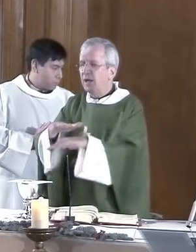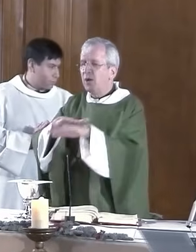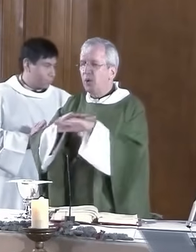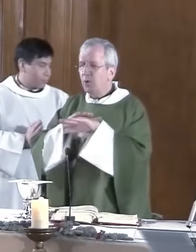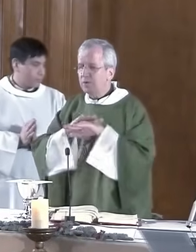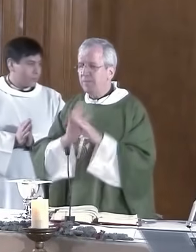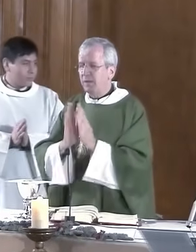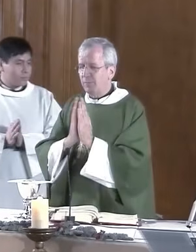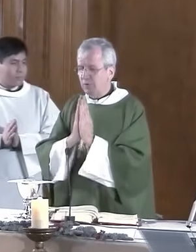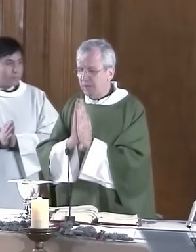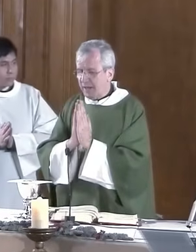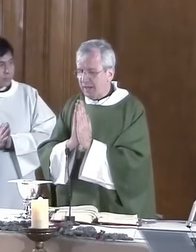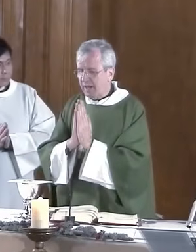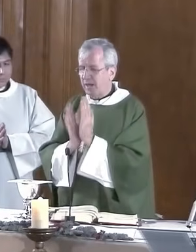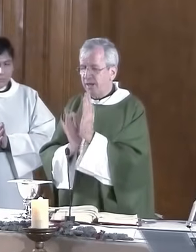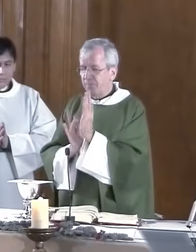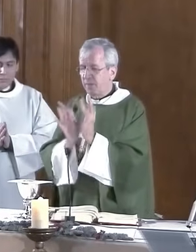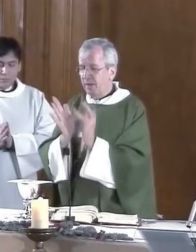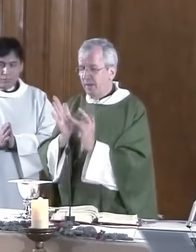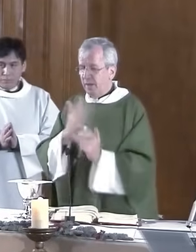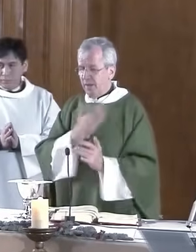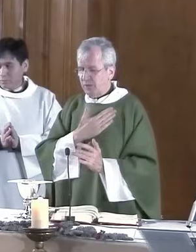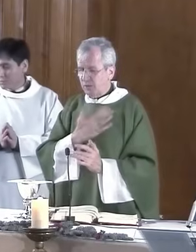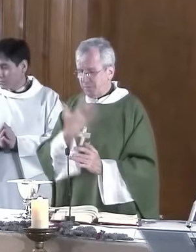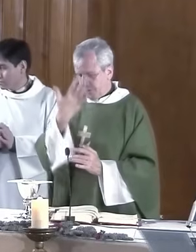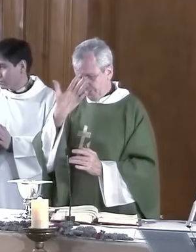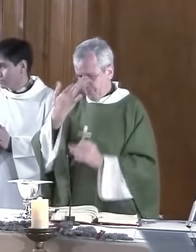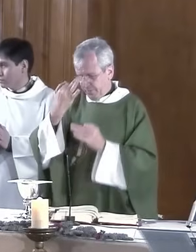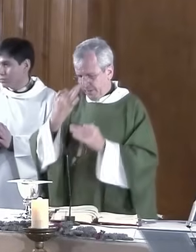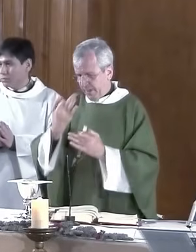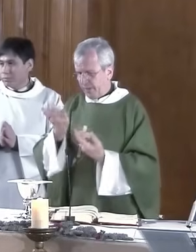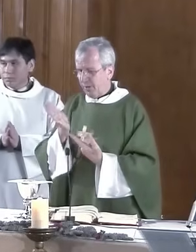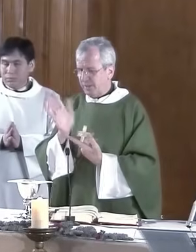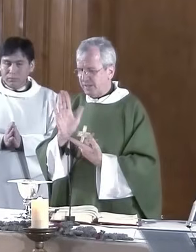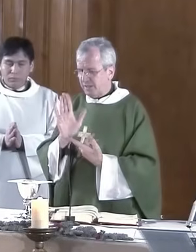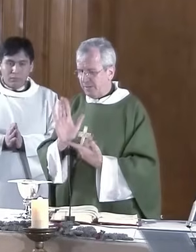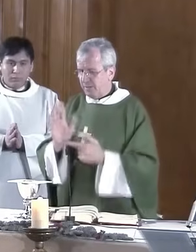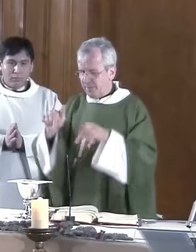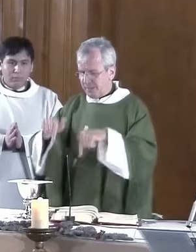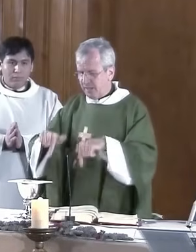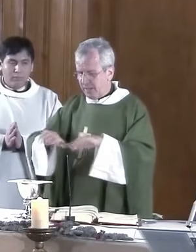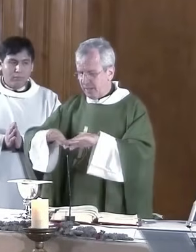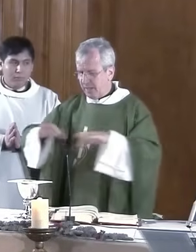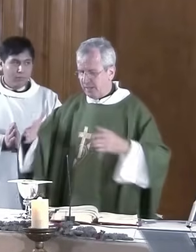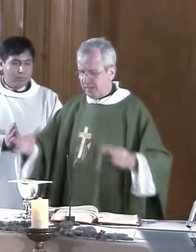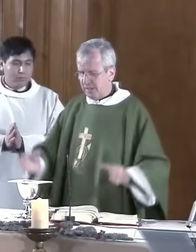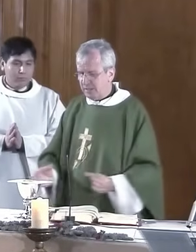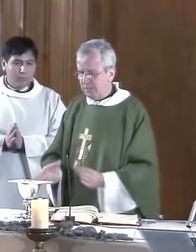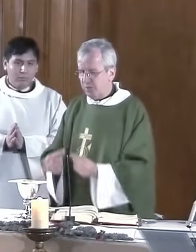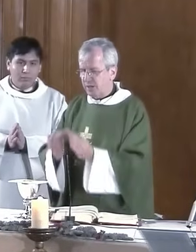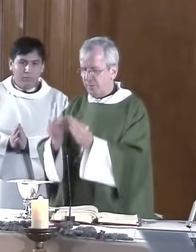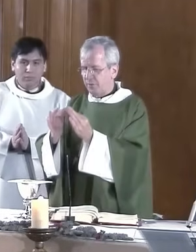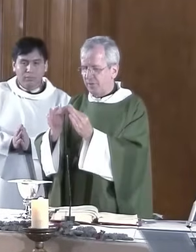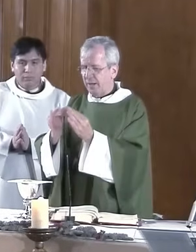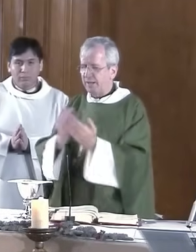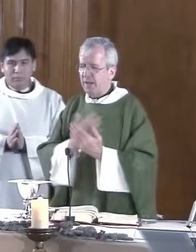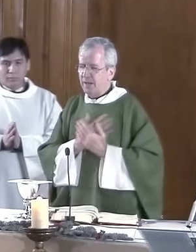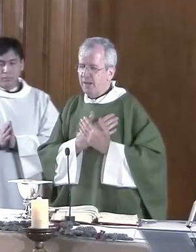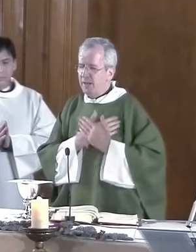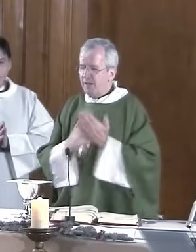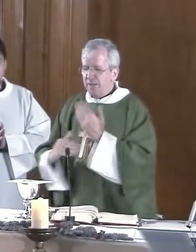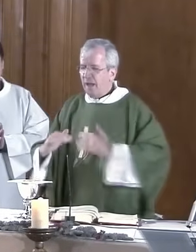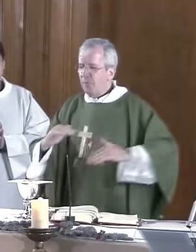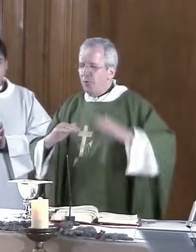Eucaristía, os invitamos a rezar. Jesús mío, creo que estás realmente presente en el Santísimo Sacramento del